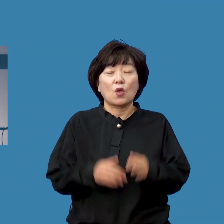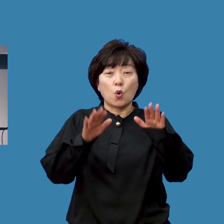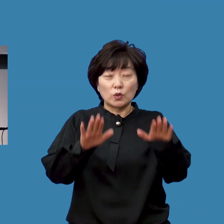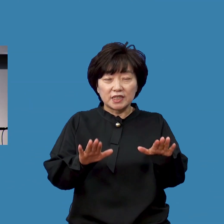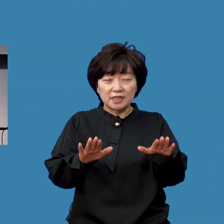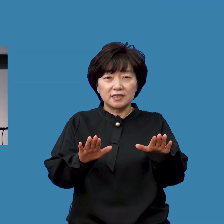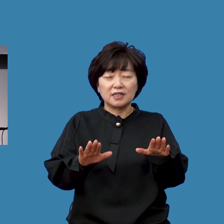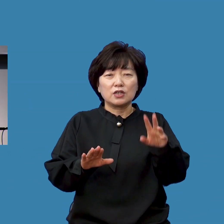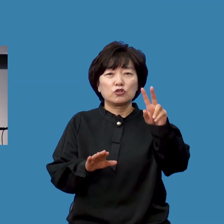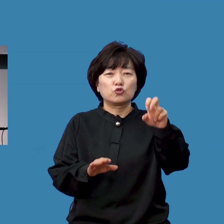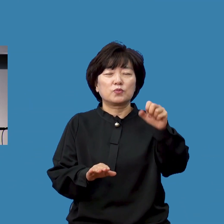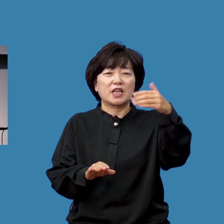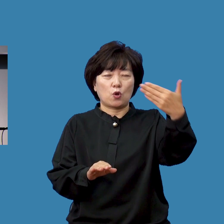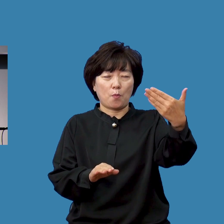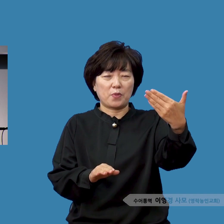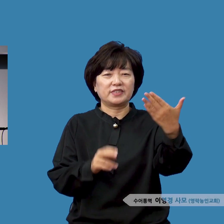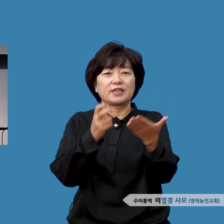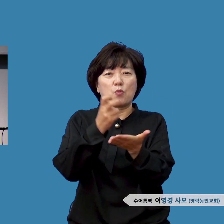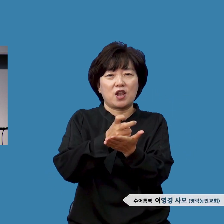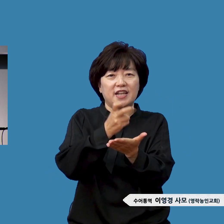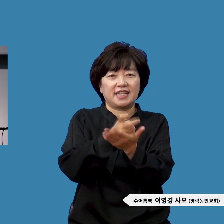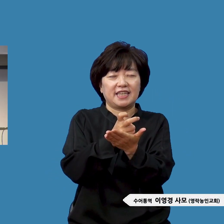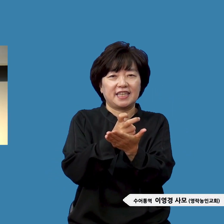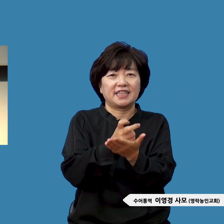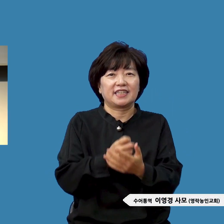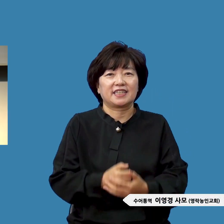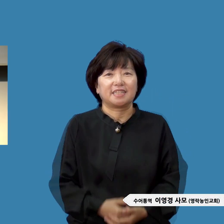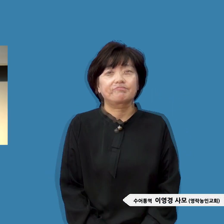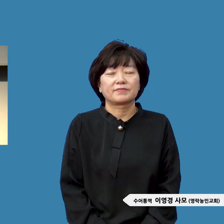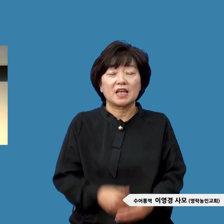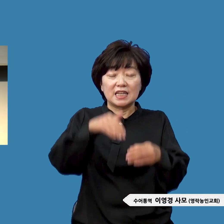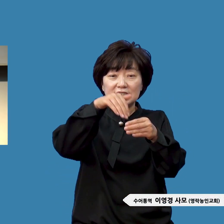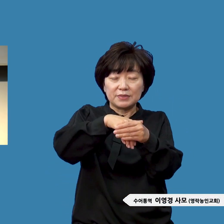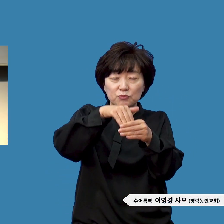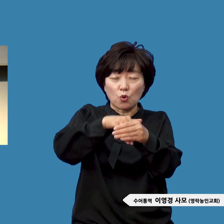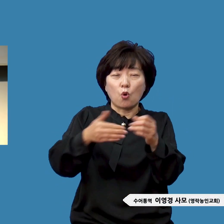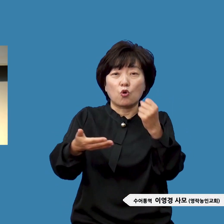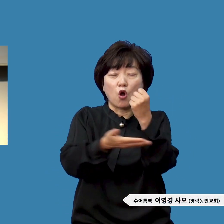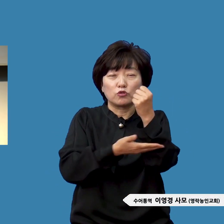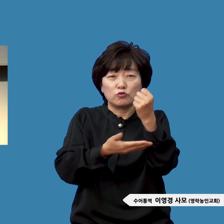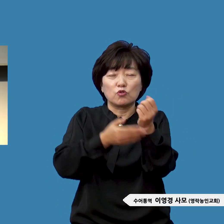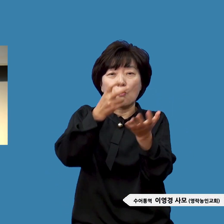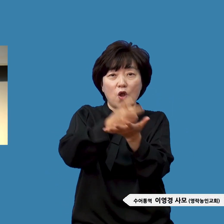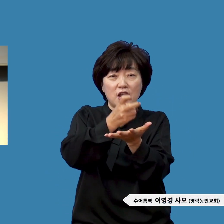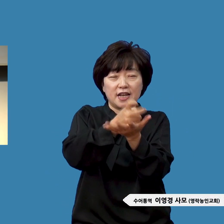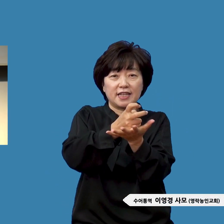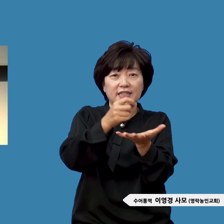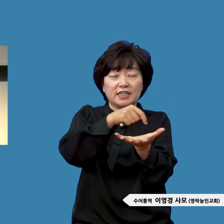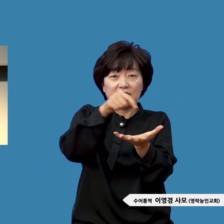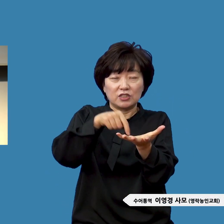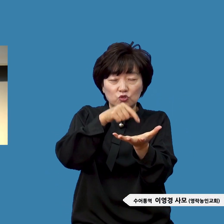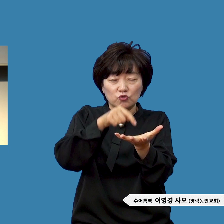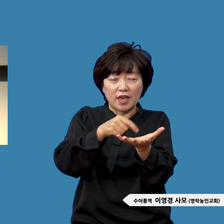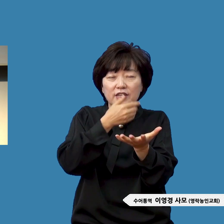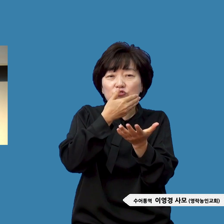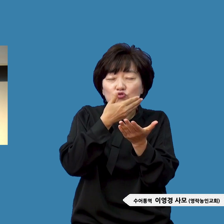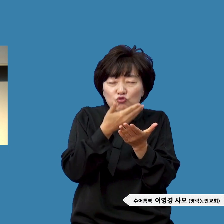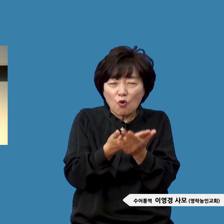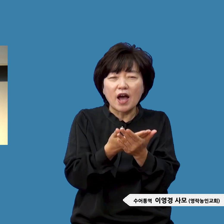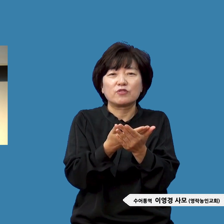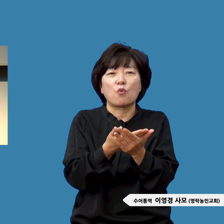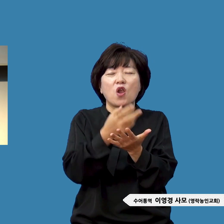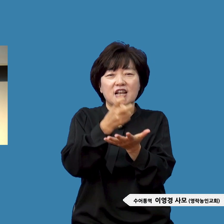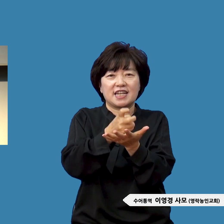오늘은 특별히 27번째 원리를 살펴보려고 합니다. 자, 이 심고 거두는 원리에서 우리가 주목해야 되는 서너 가지